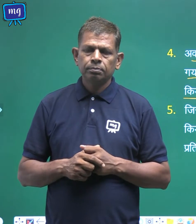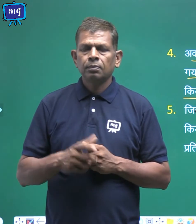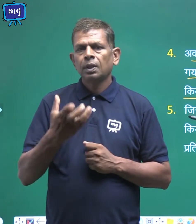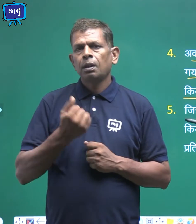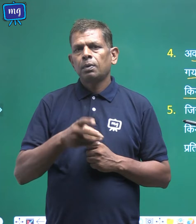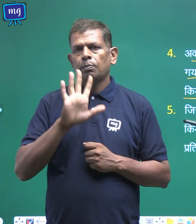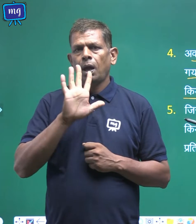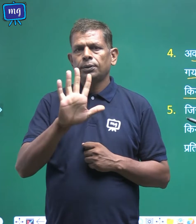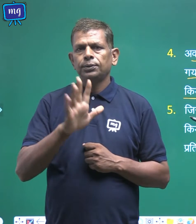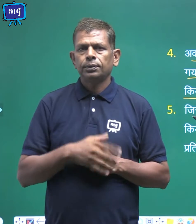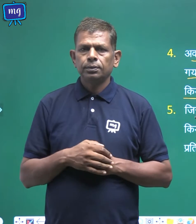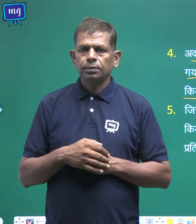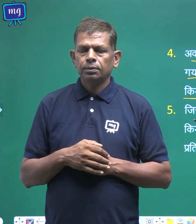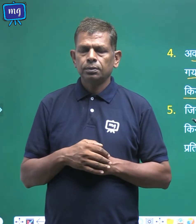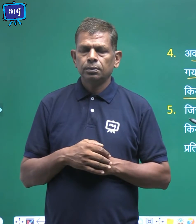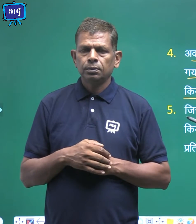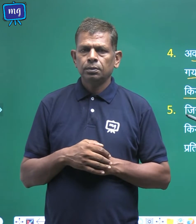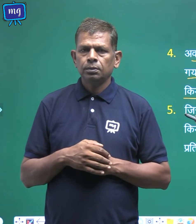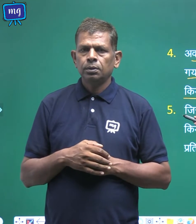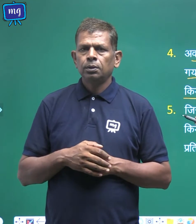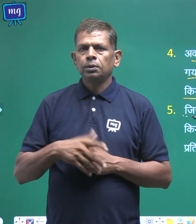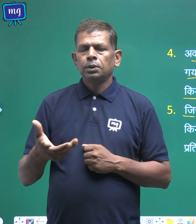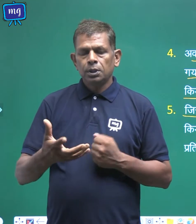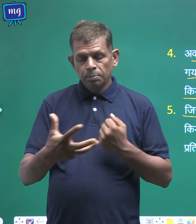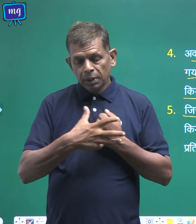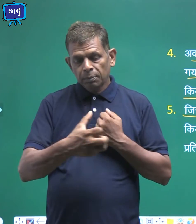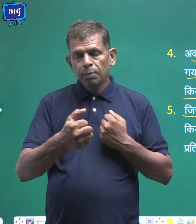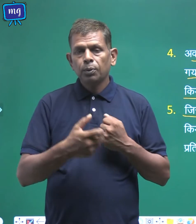नंबर 5, जिस प्रतिबिंब को